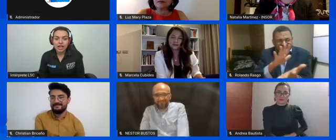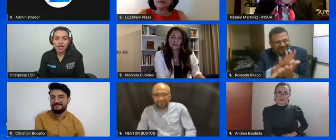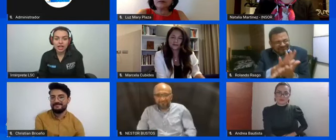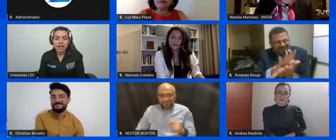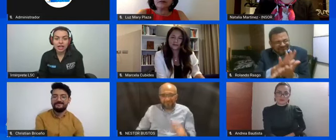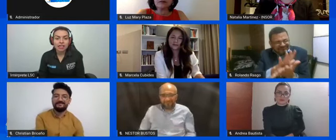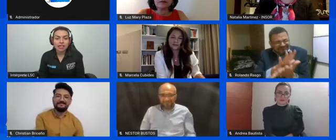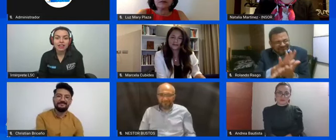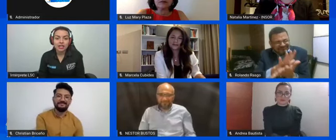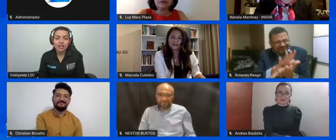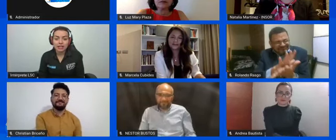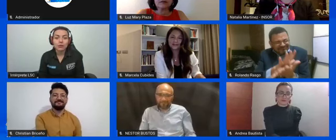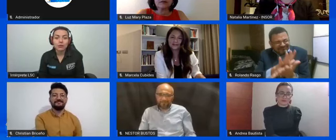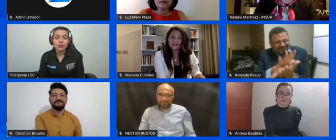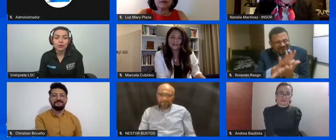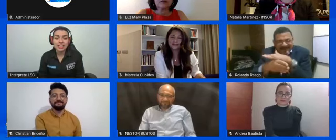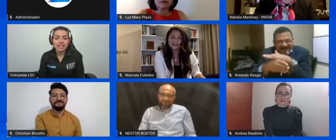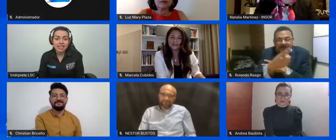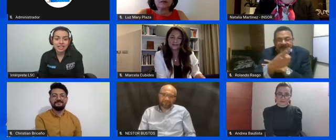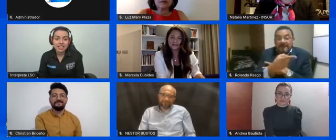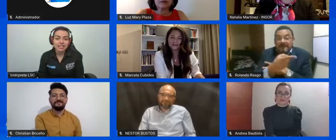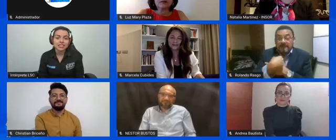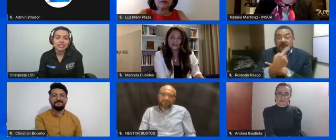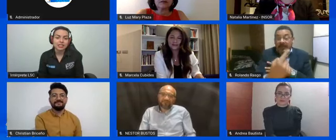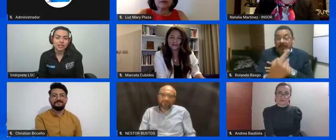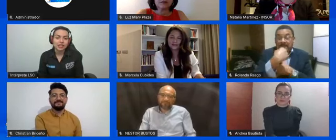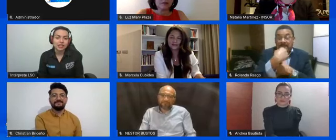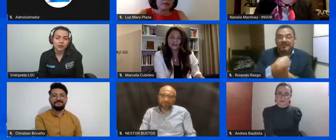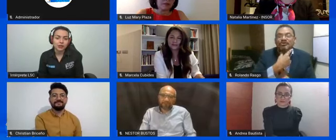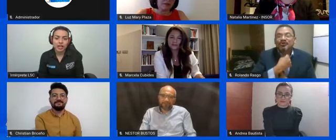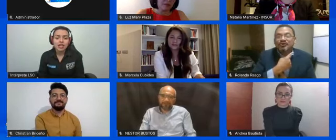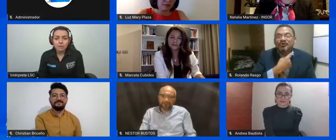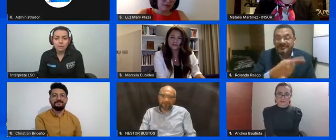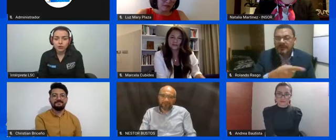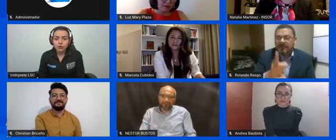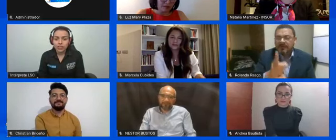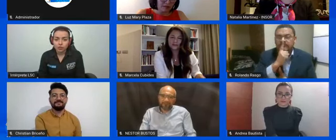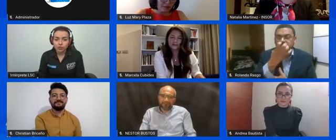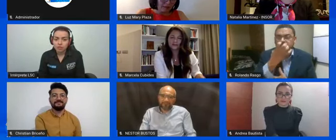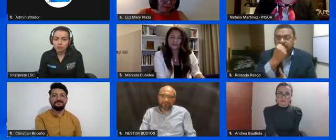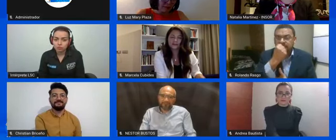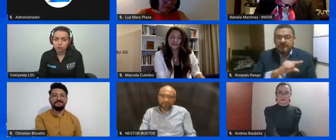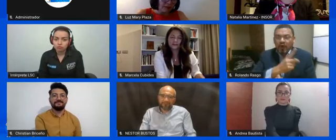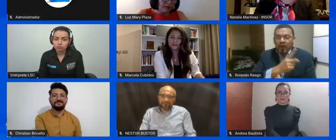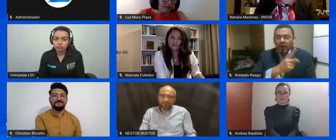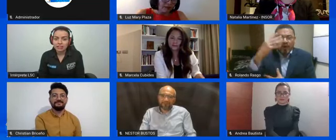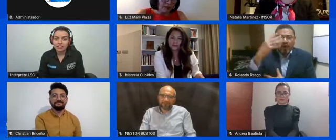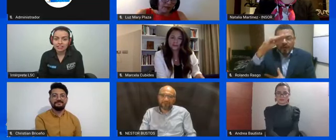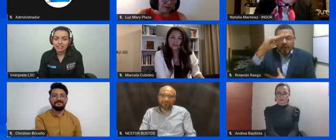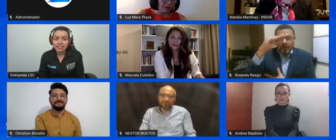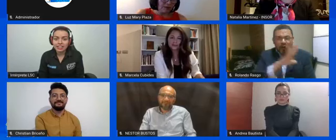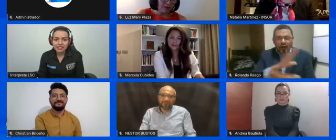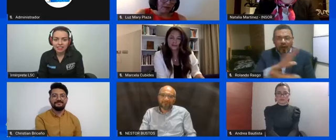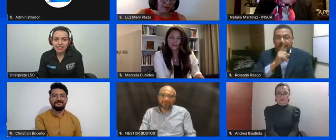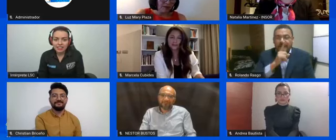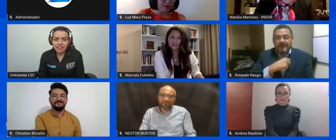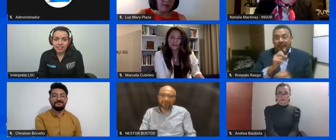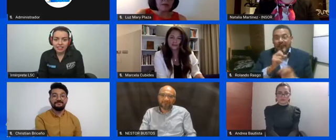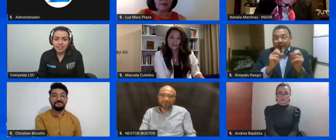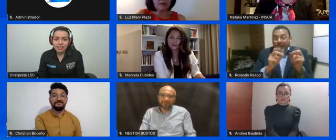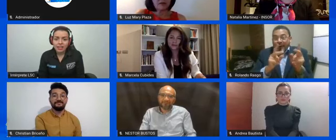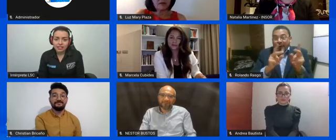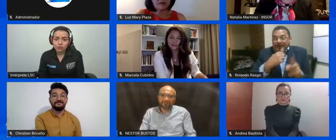con el tema de la lengua de señas y pues que no conocía a la comunidad sorda, pero nosotros le dimos parte de tranquilidad y